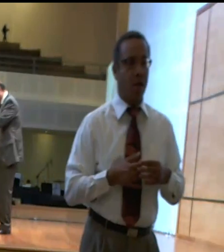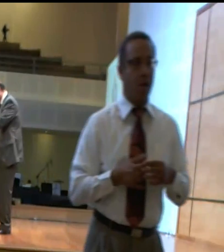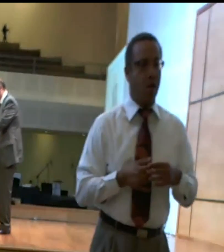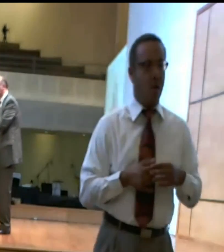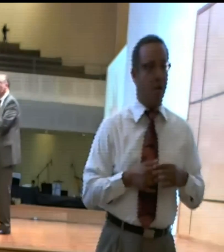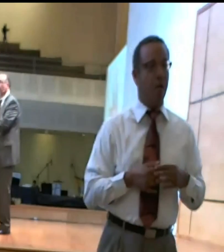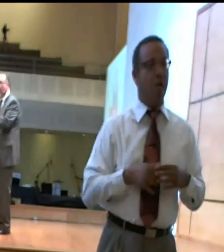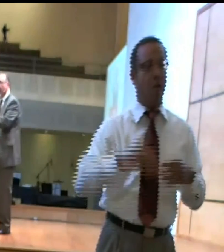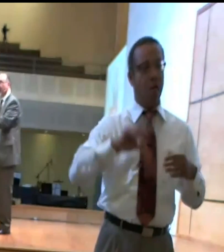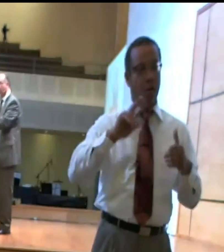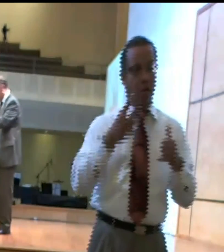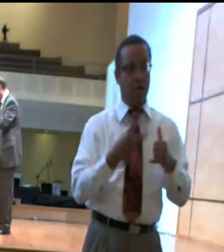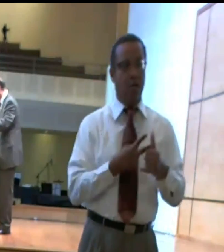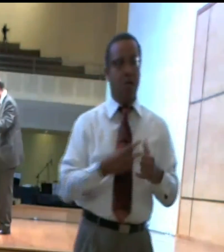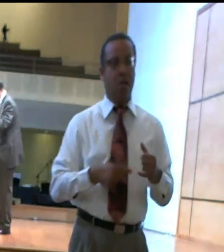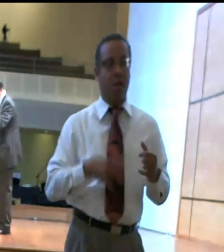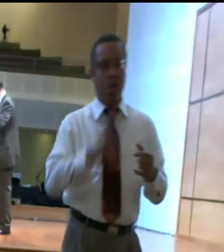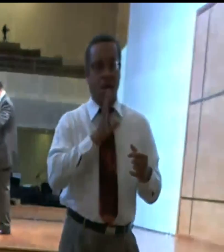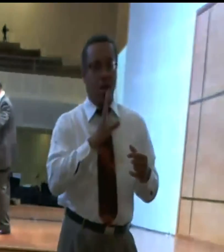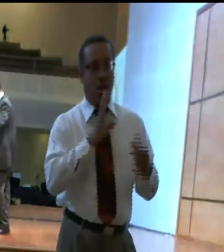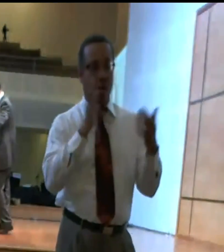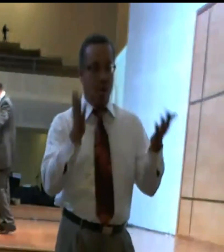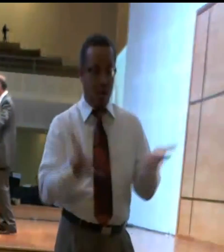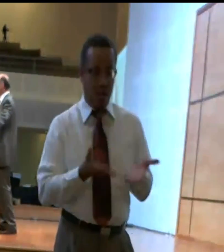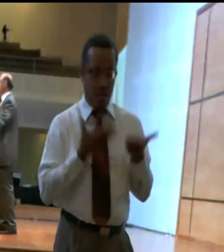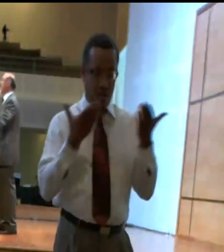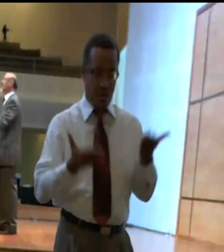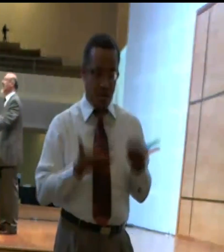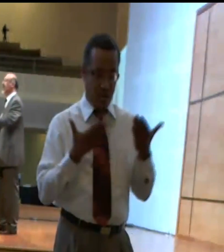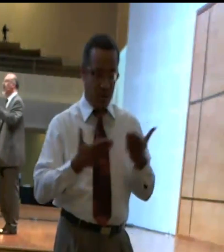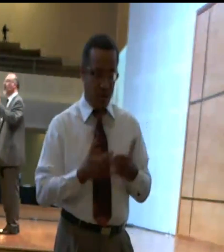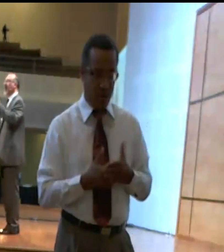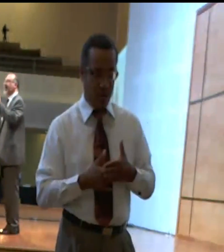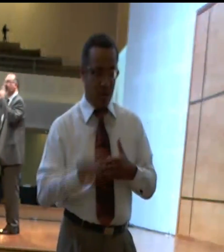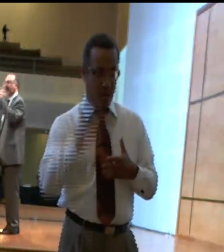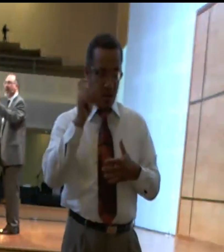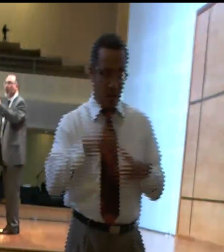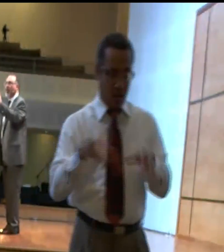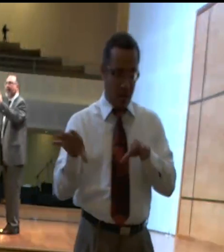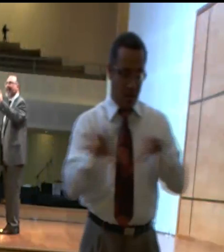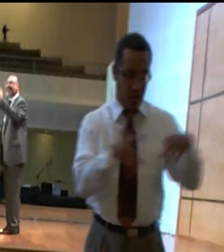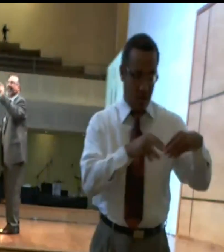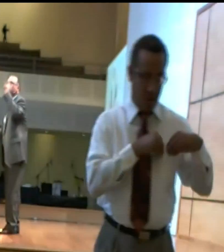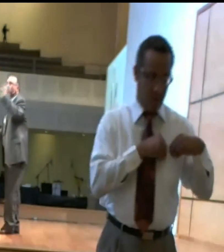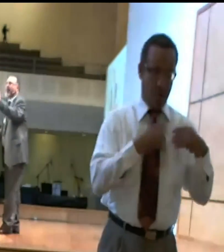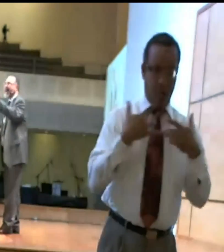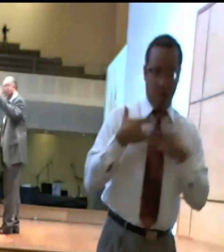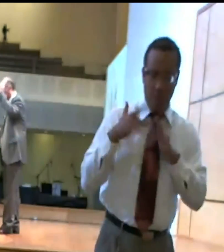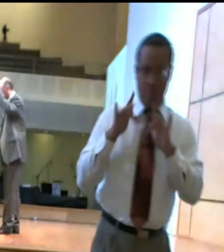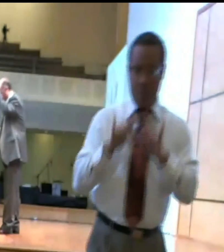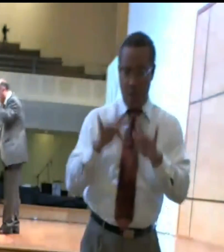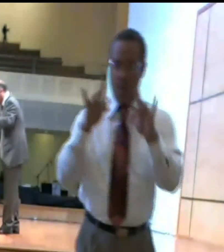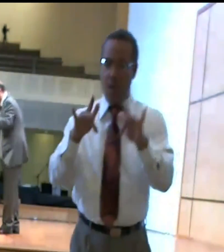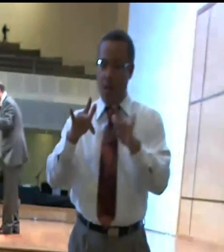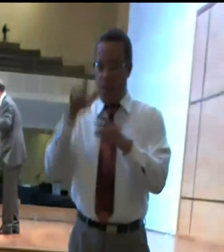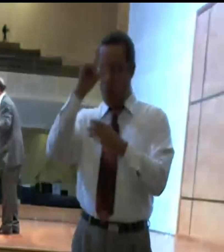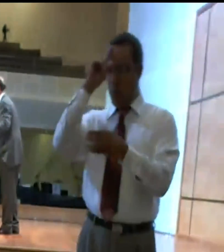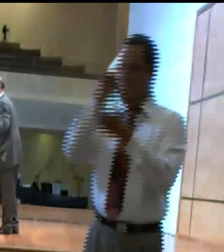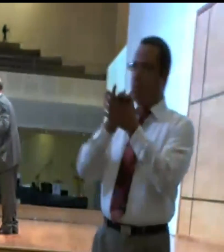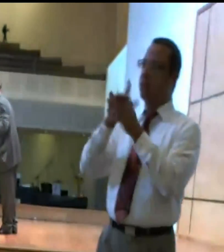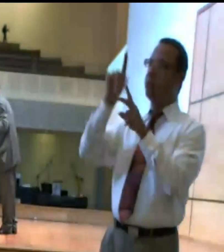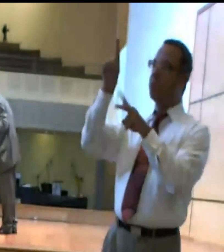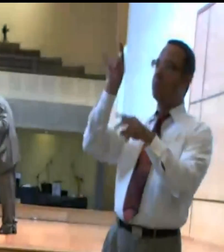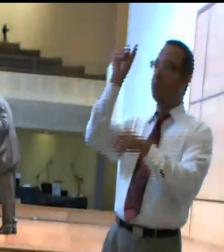De ahí el segundo consejo que encontramos en este pasaje. Y es que debemos aceptar con mansedumbre y